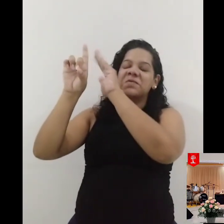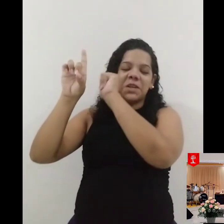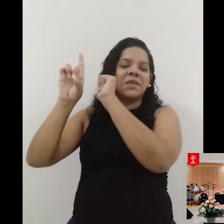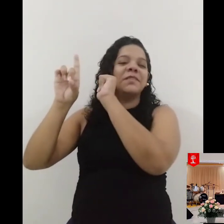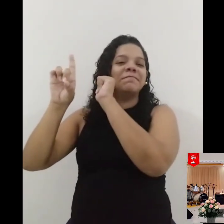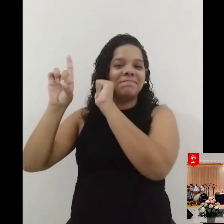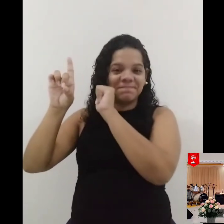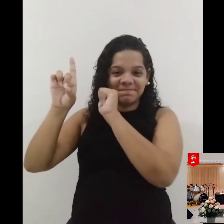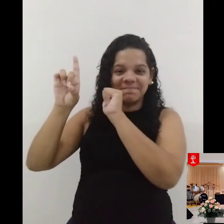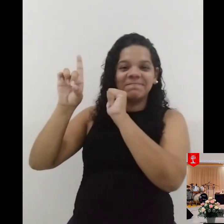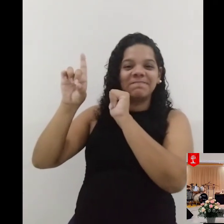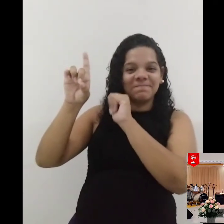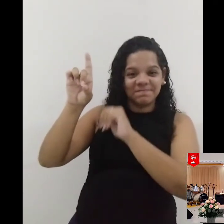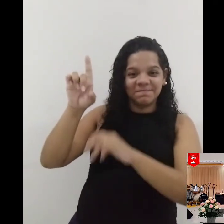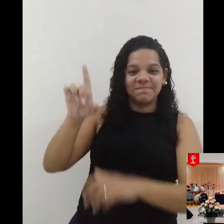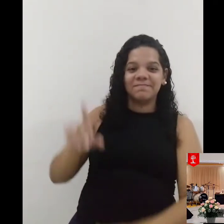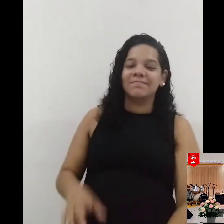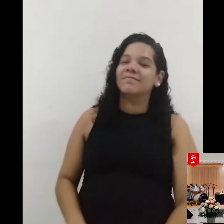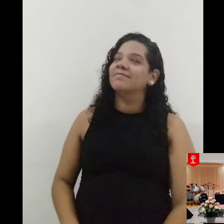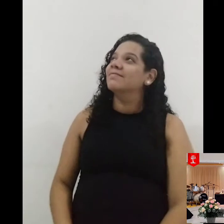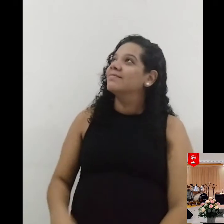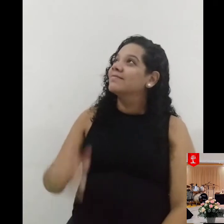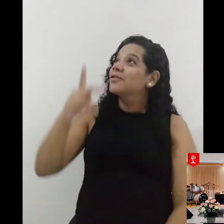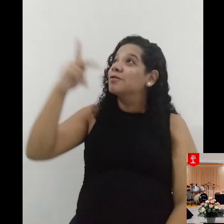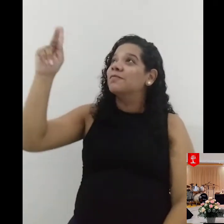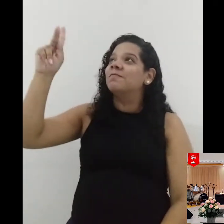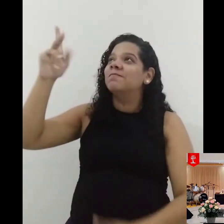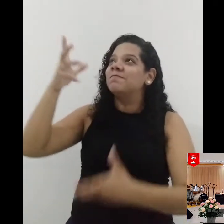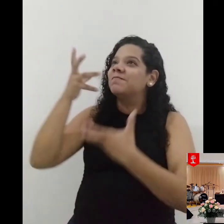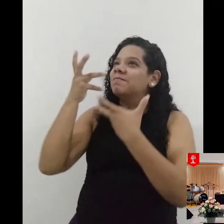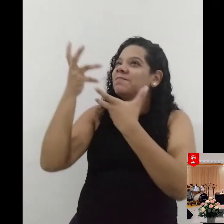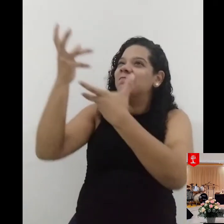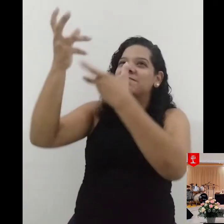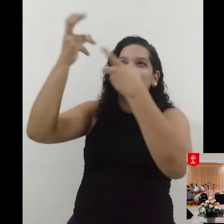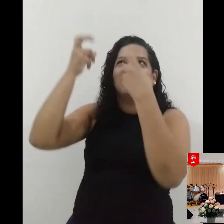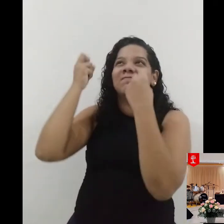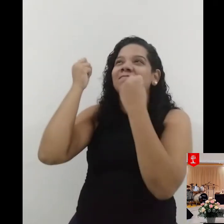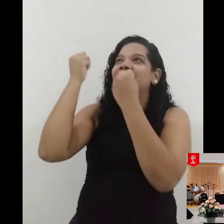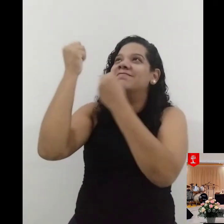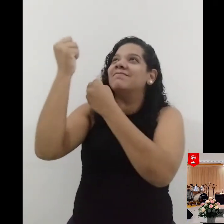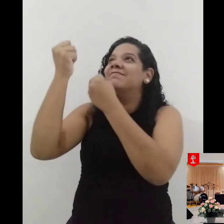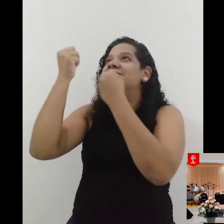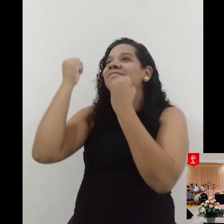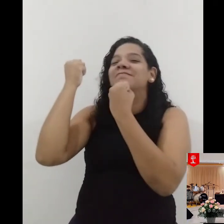E apesar dessa glória que